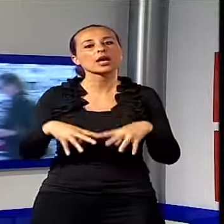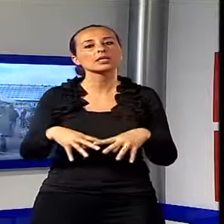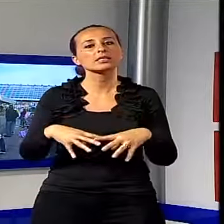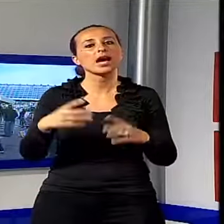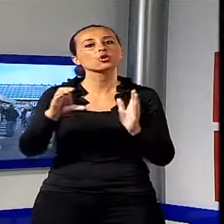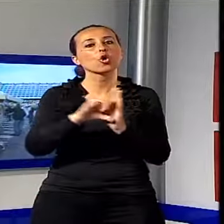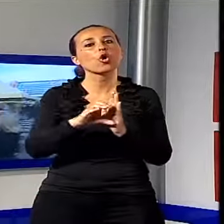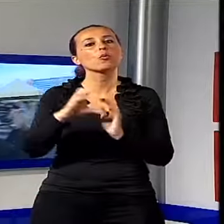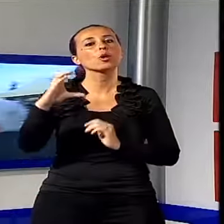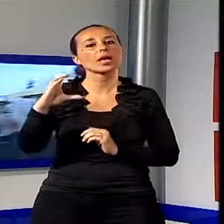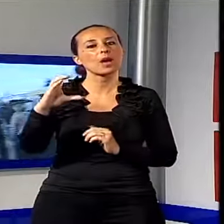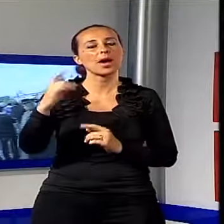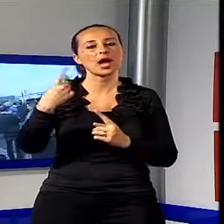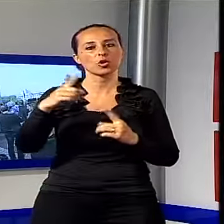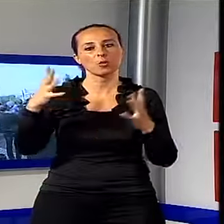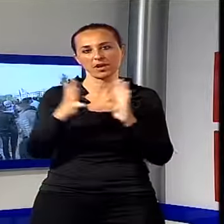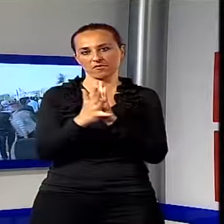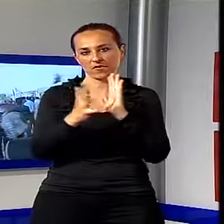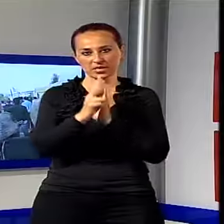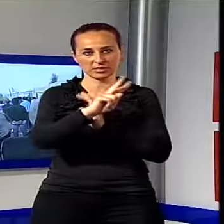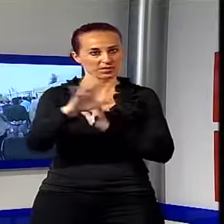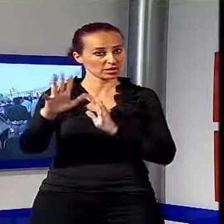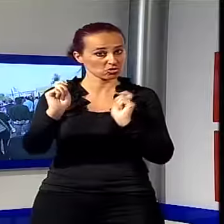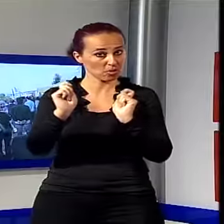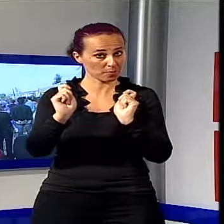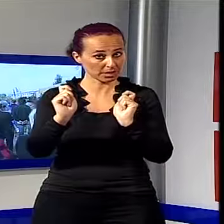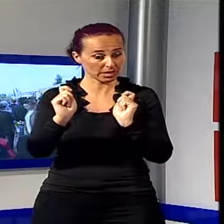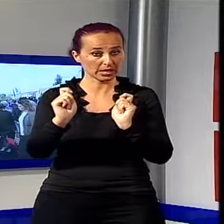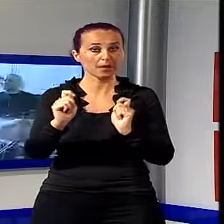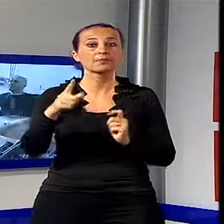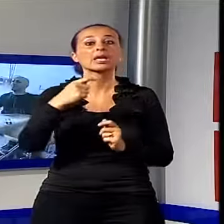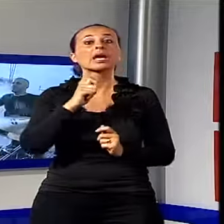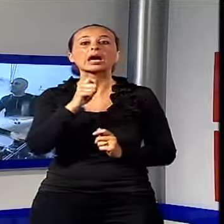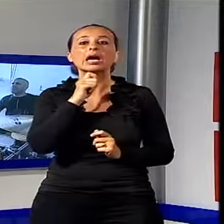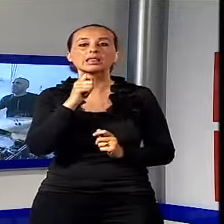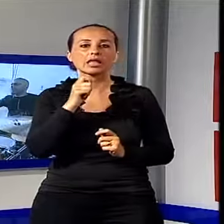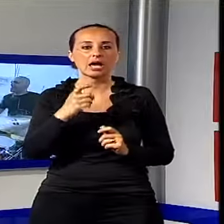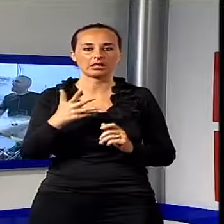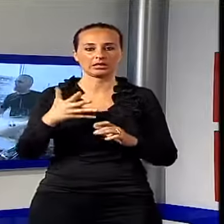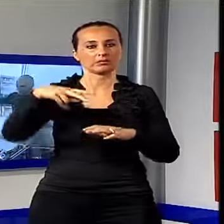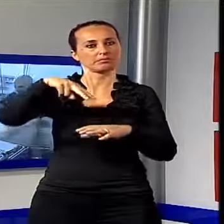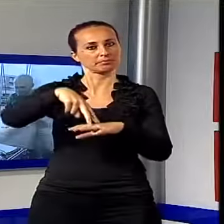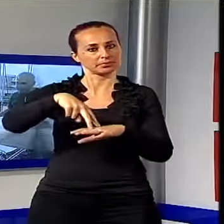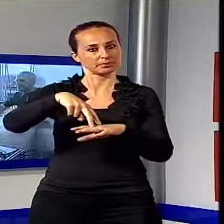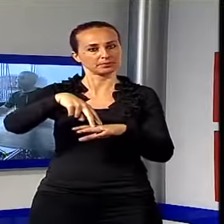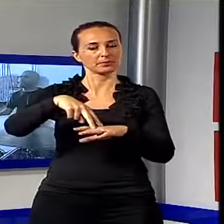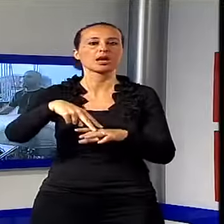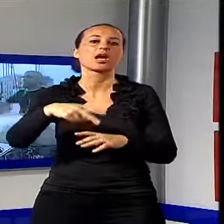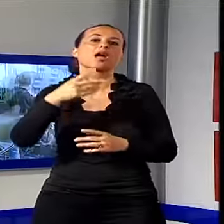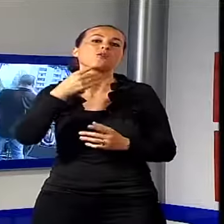L'ex cantante dei nomadi è salito sul palco con la sua band riproponendo una serie di brani molto amati dal pubblico